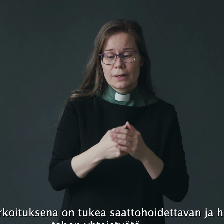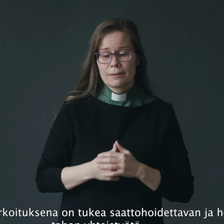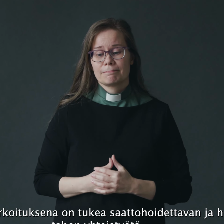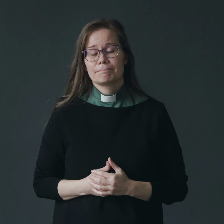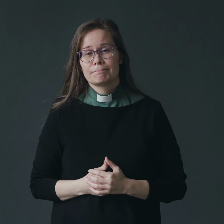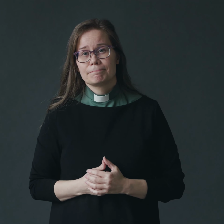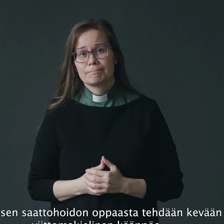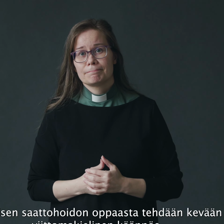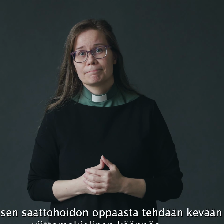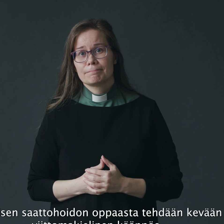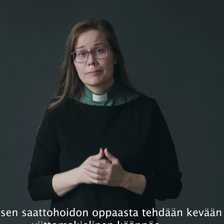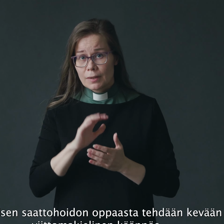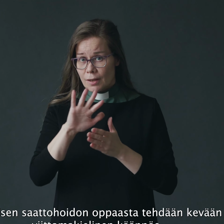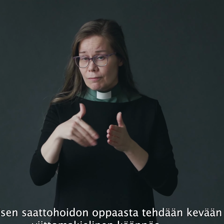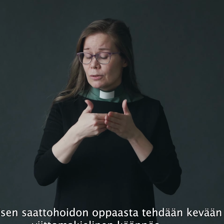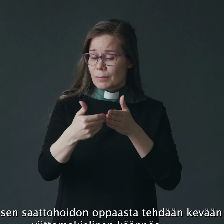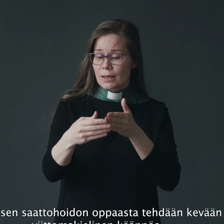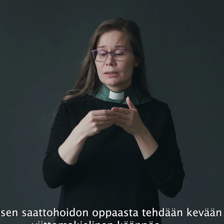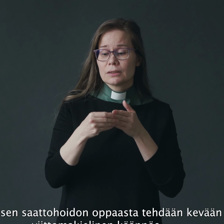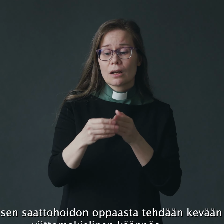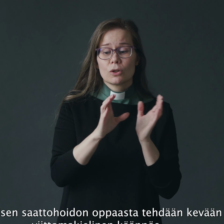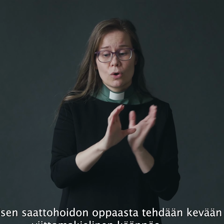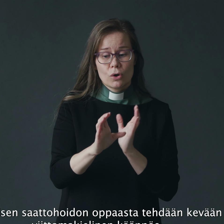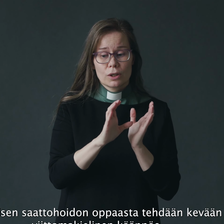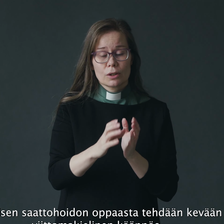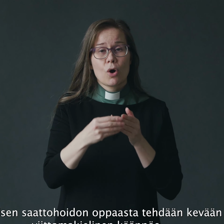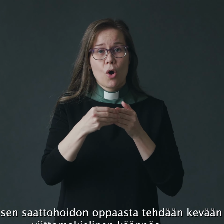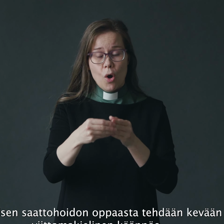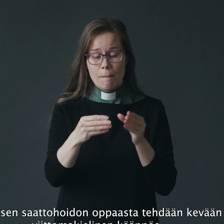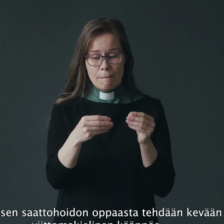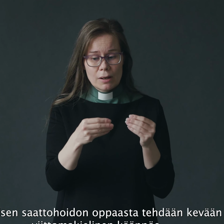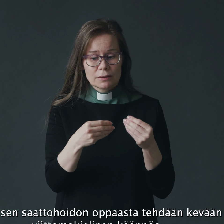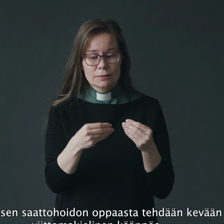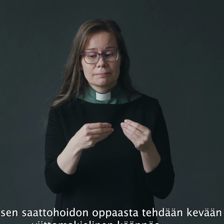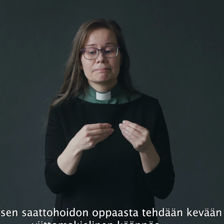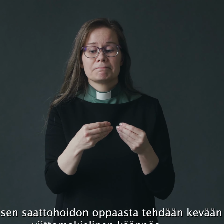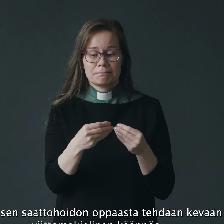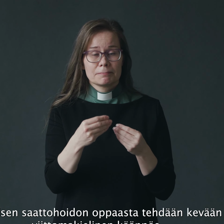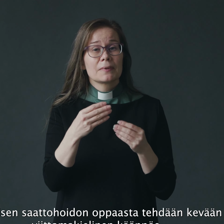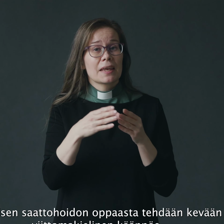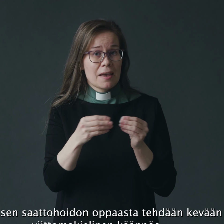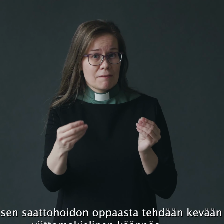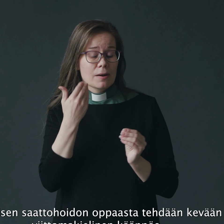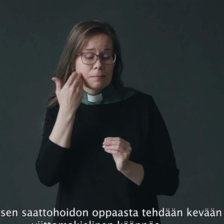Viittomakielisen saattohoidon oppaasta tehdään kevään aikana viittomakielinen käännös.